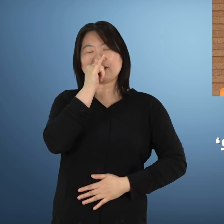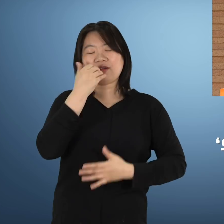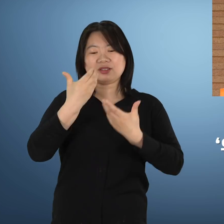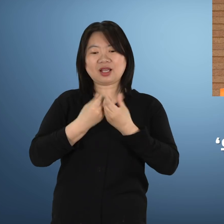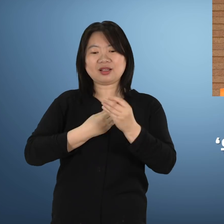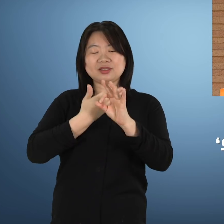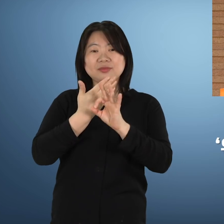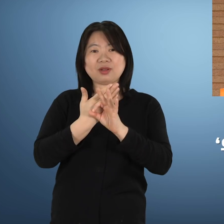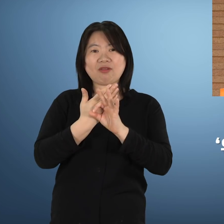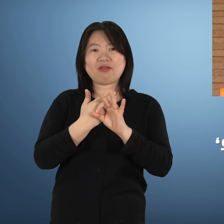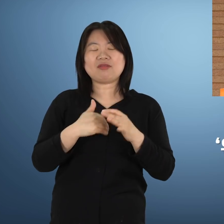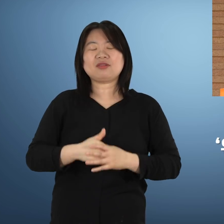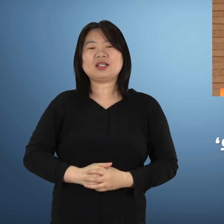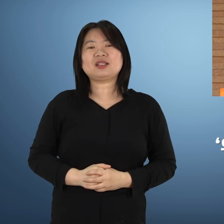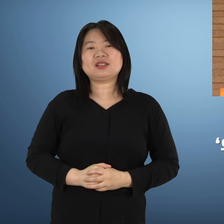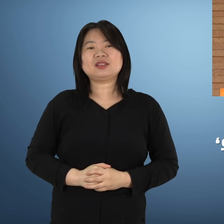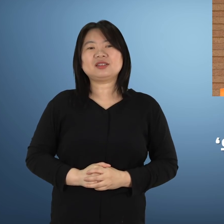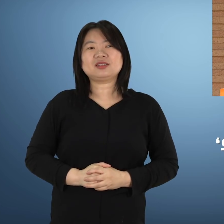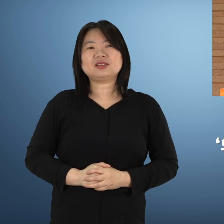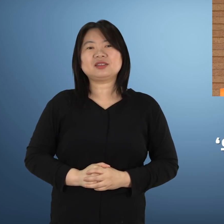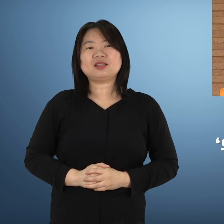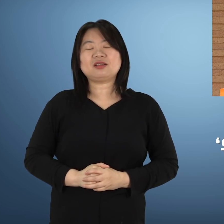예를 들어서